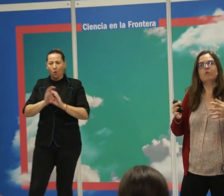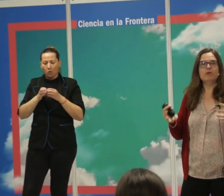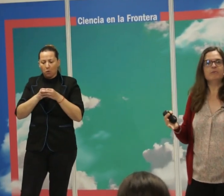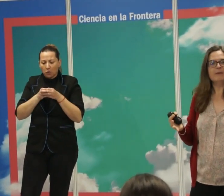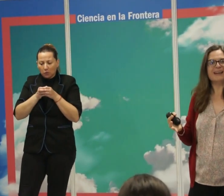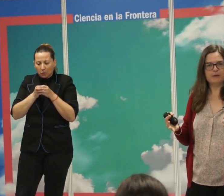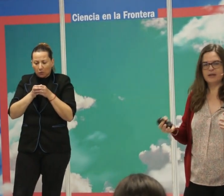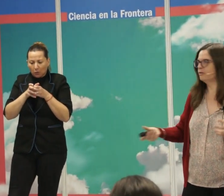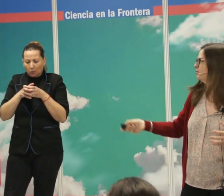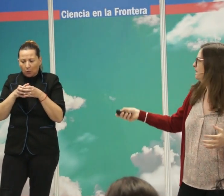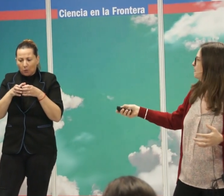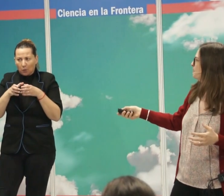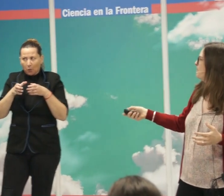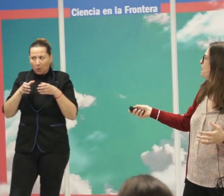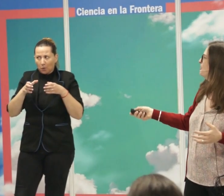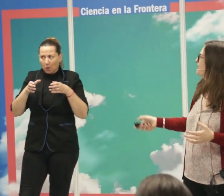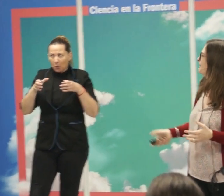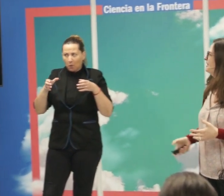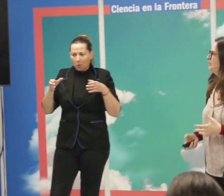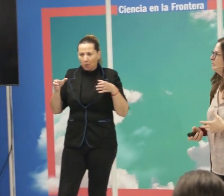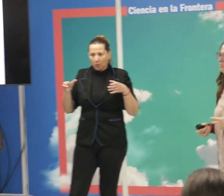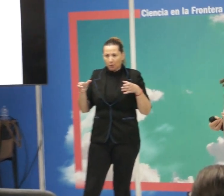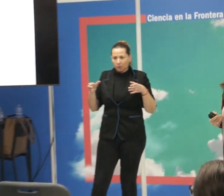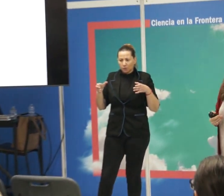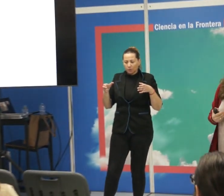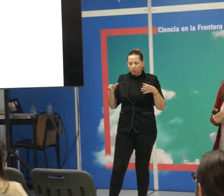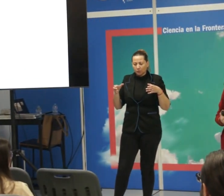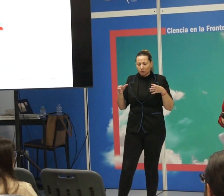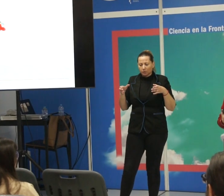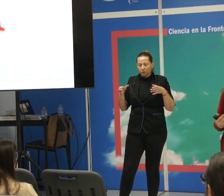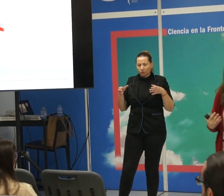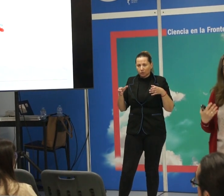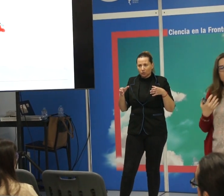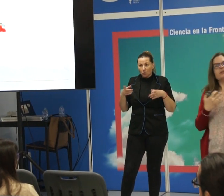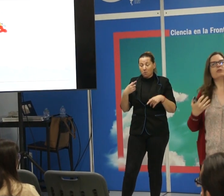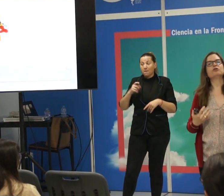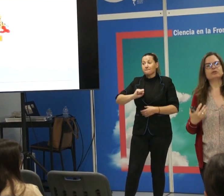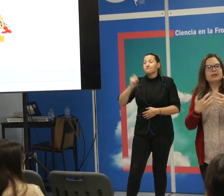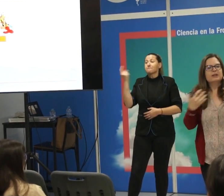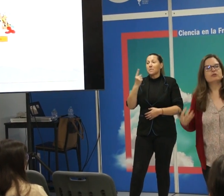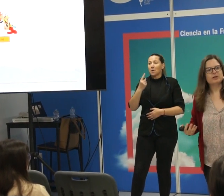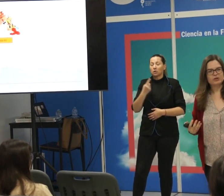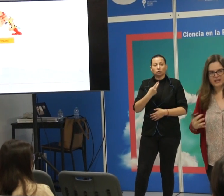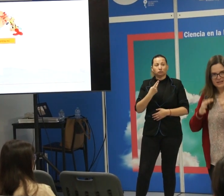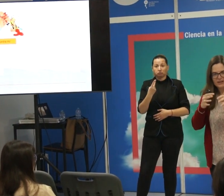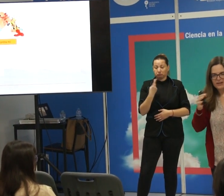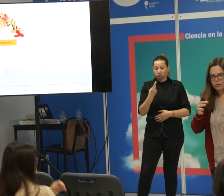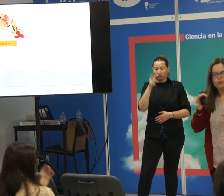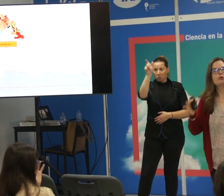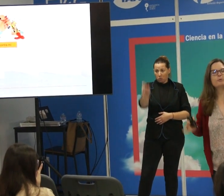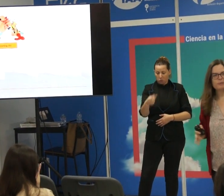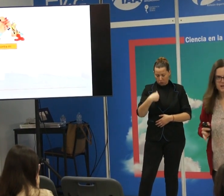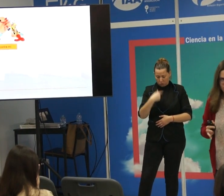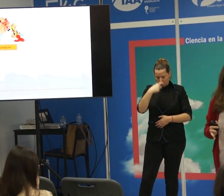pequeño y luego va creciendo. Primero, puede haber un enfrentamiento entre dos personas o